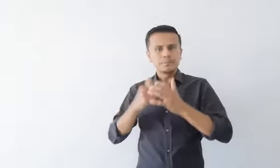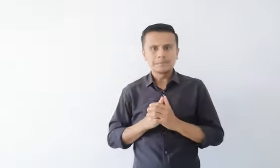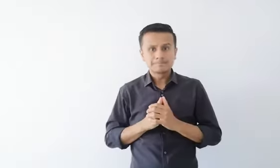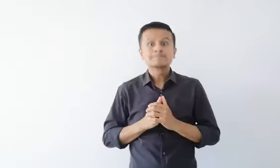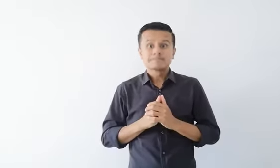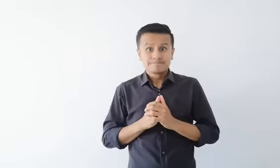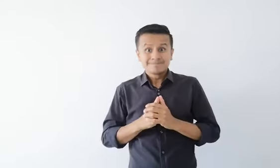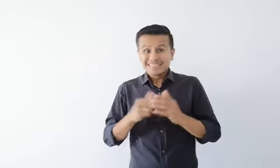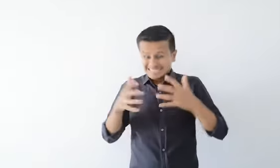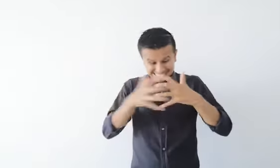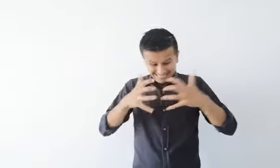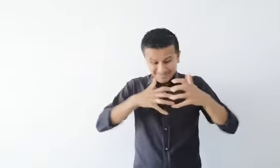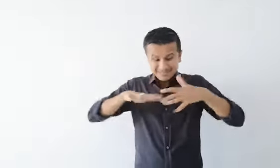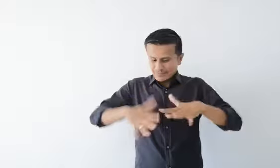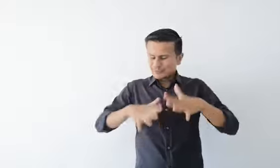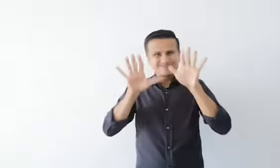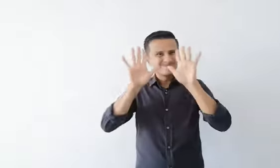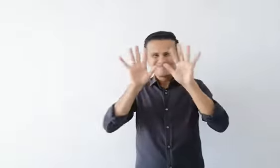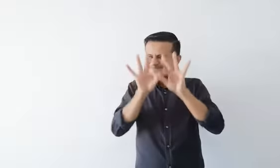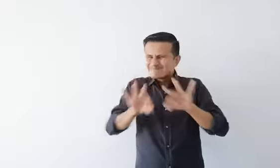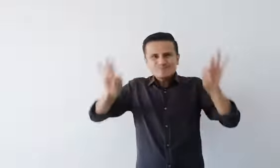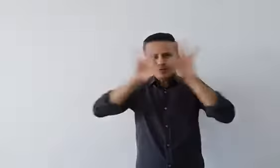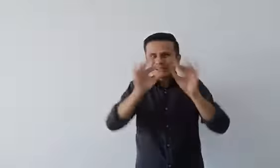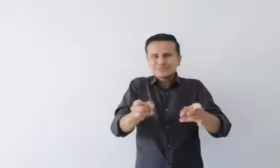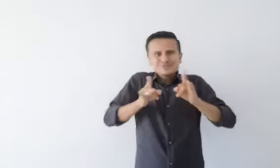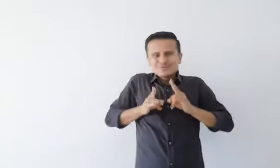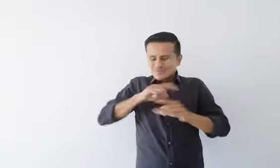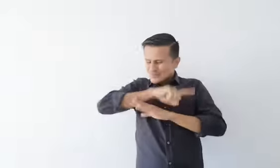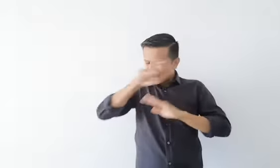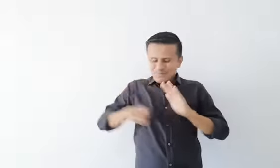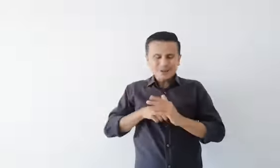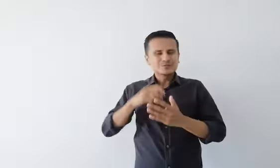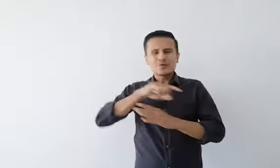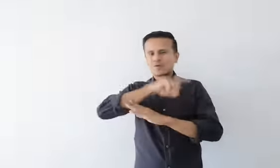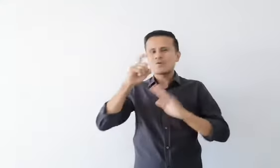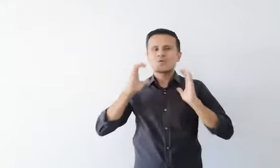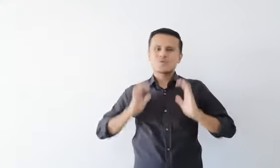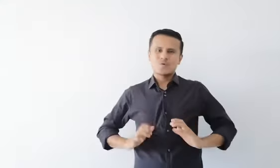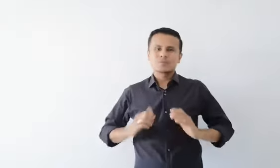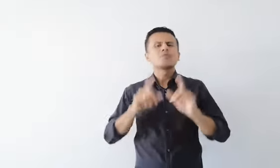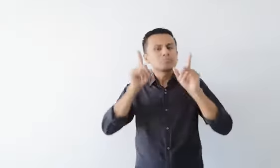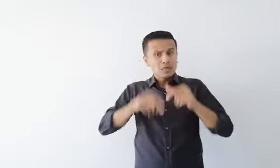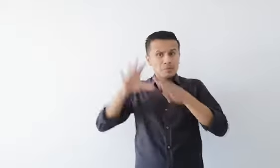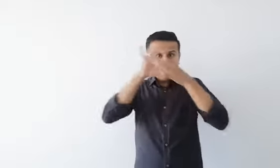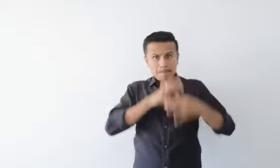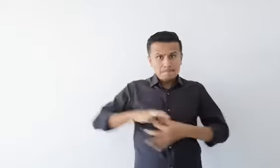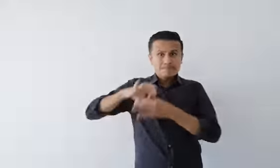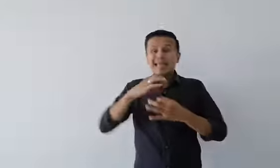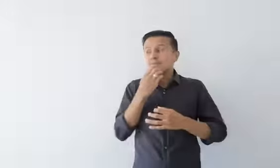organismo. Está conectado con todos los órganos y tejidos del cuerpo y también es el responsable de nuestras emociones.